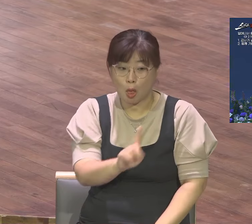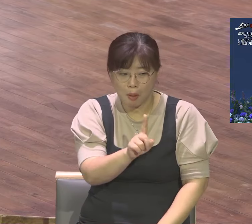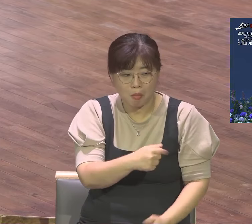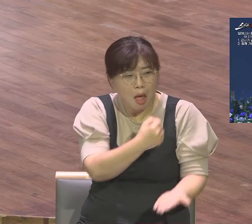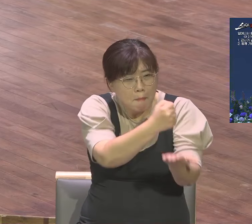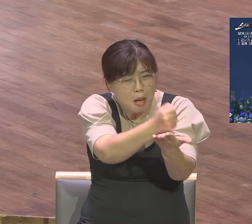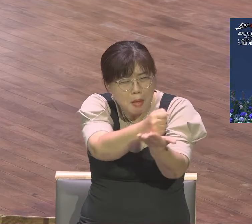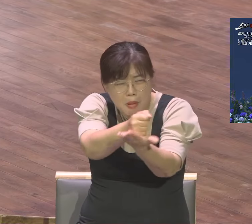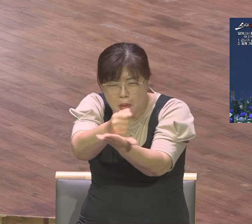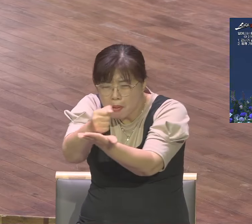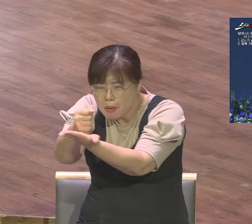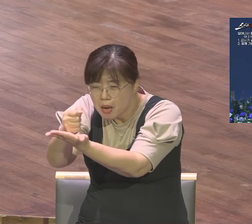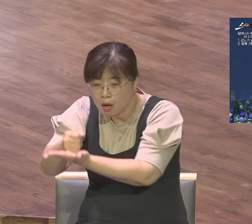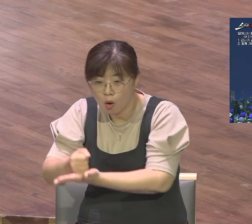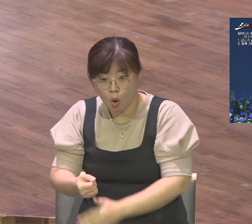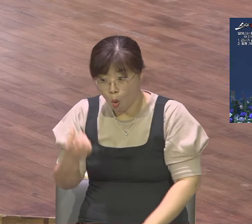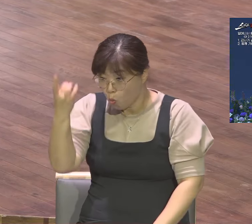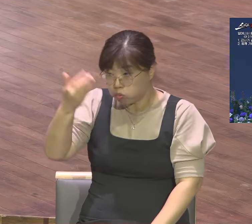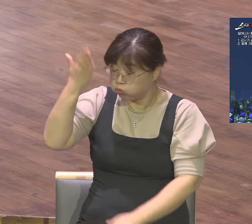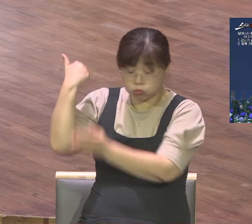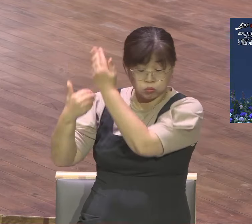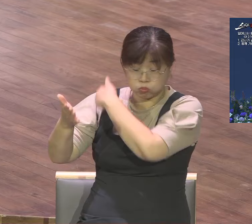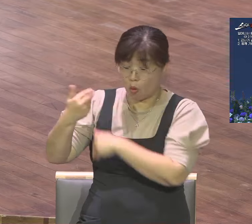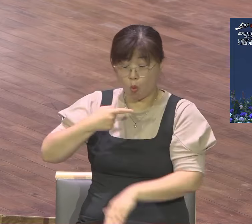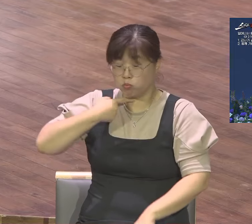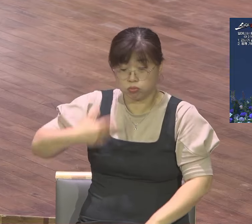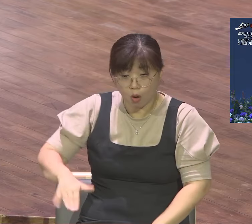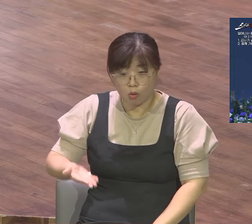이 없었던 것이 생겼어요.